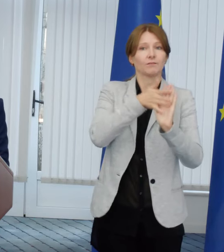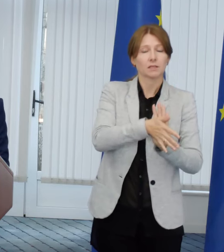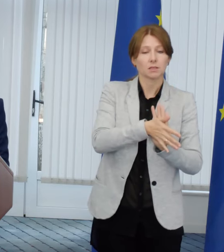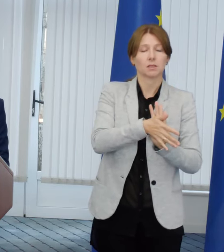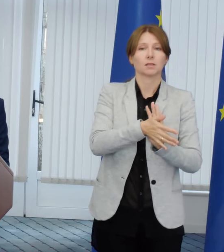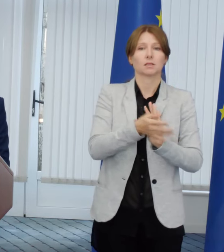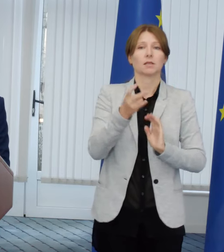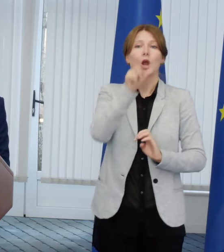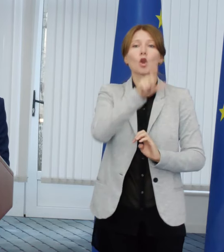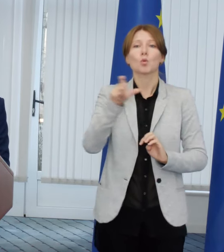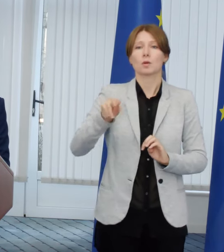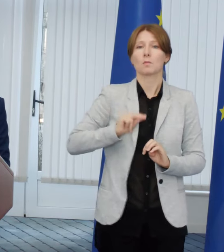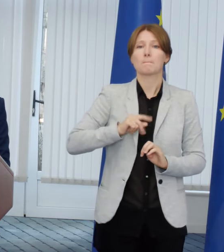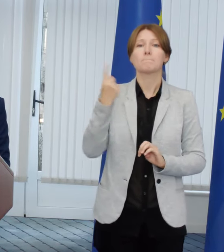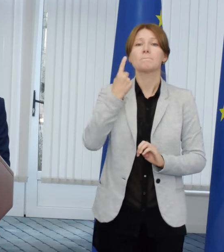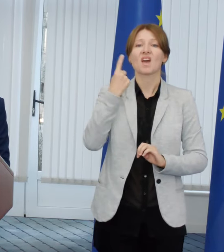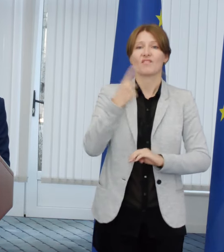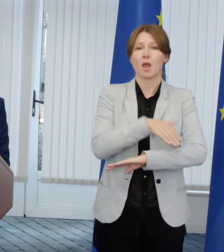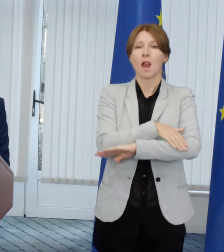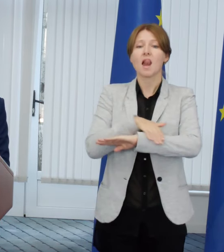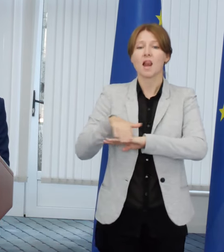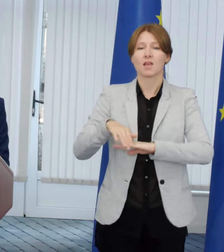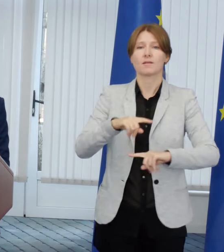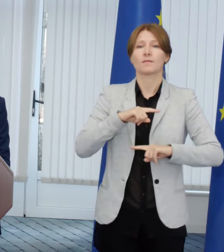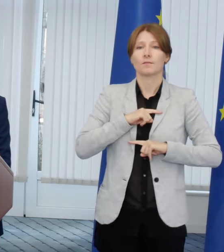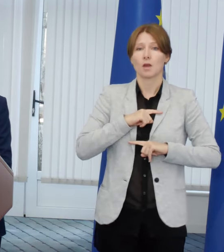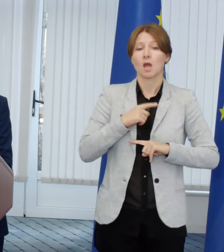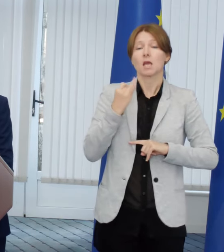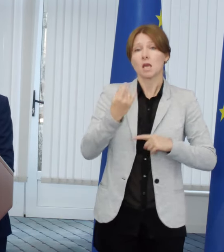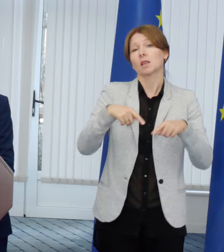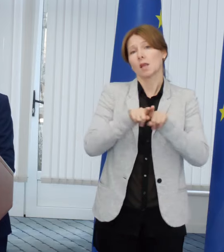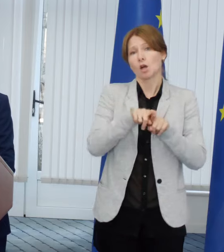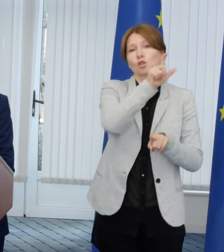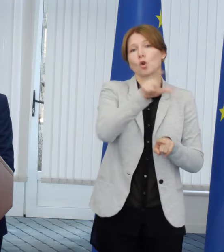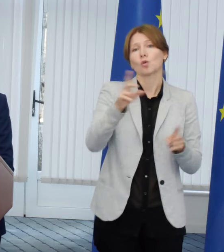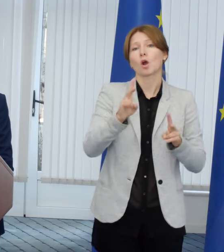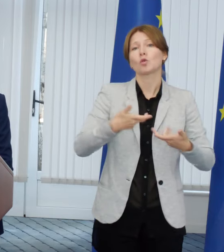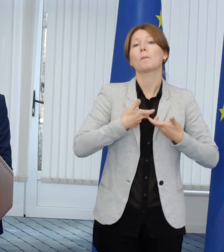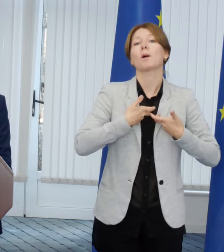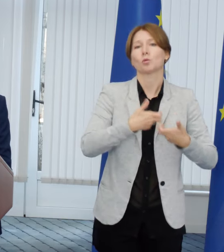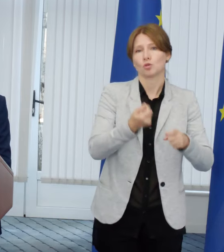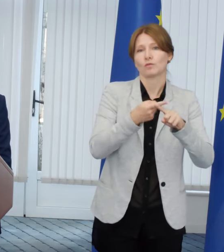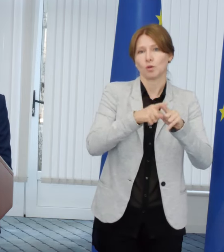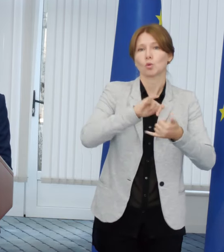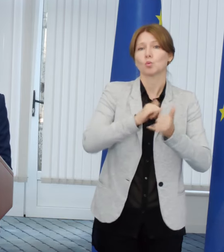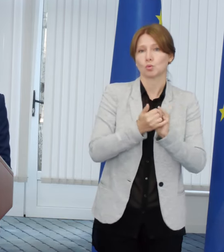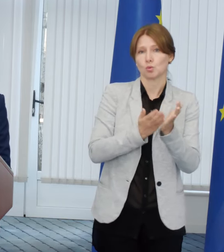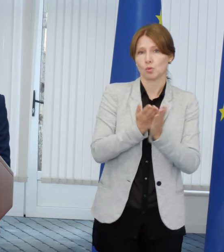dar mai cu seamă pentru oamenii care beneficiază de servicii sociale. Ne bucurăm că